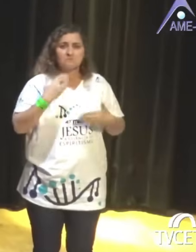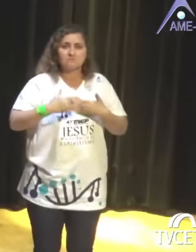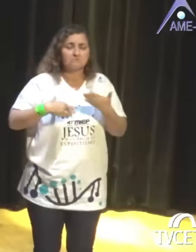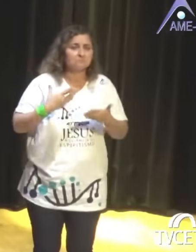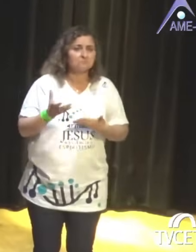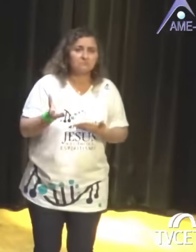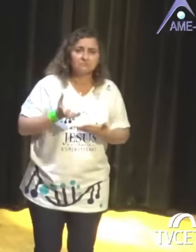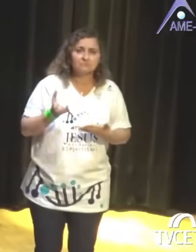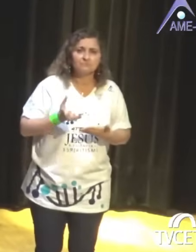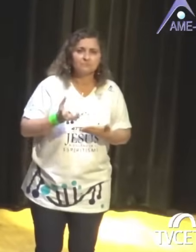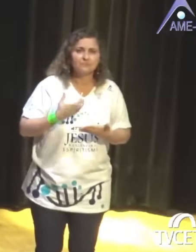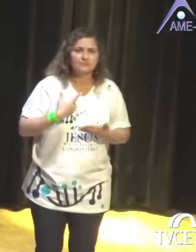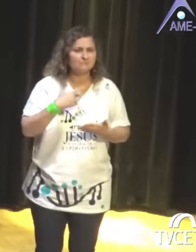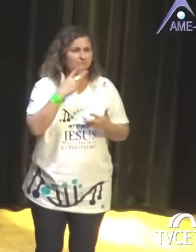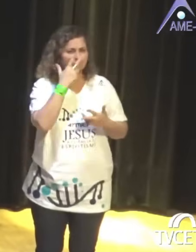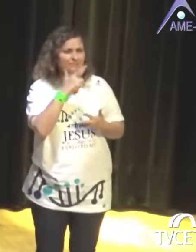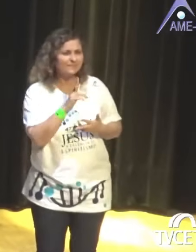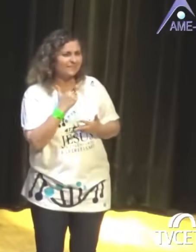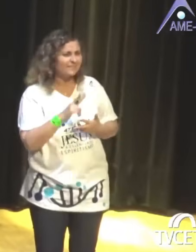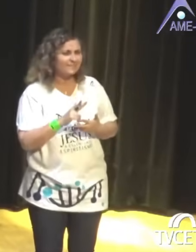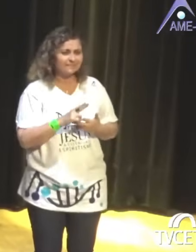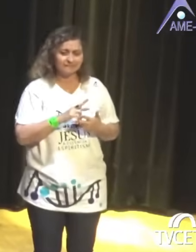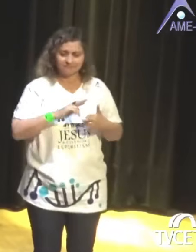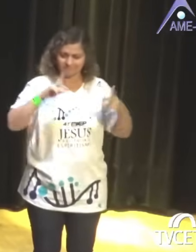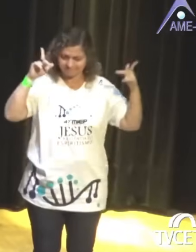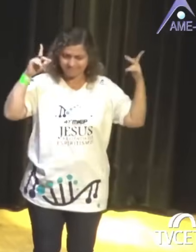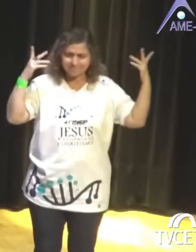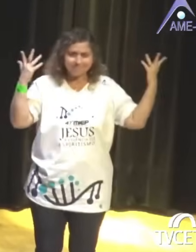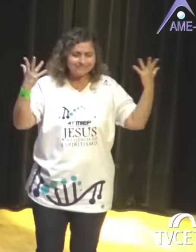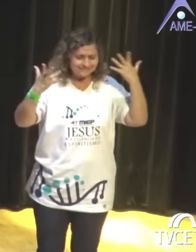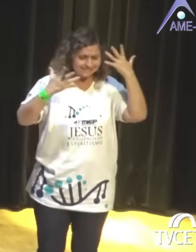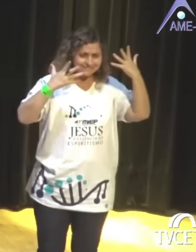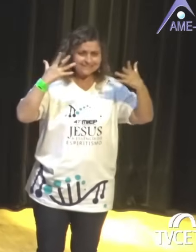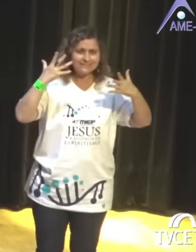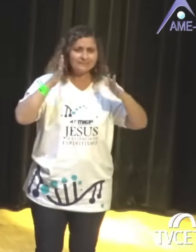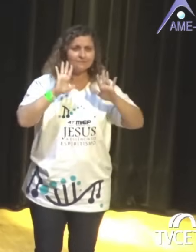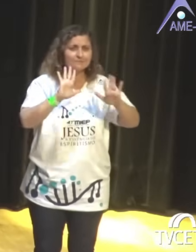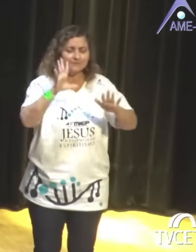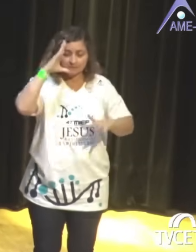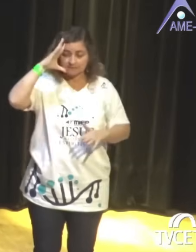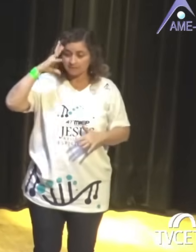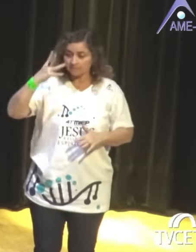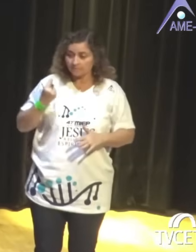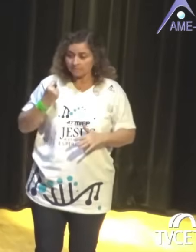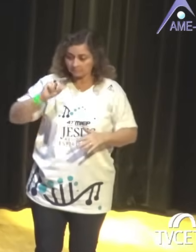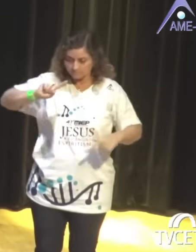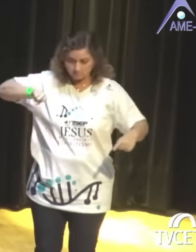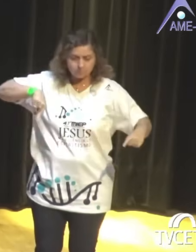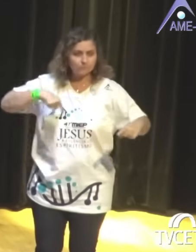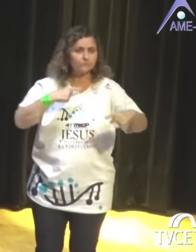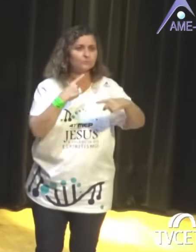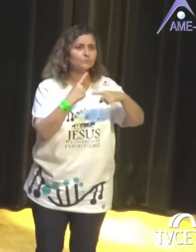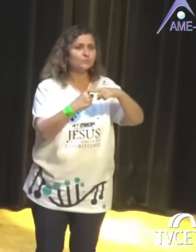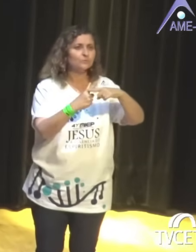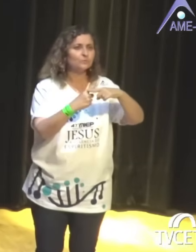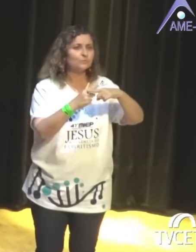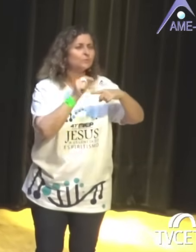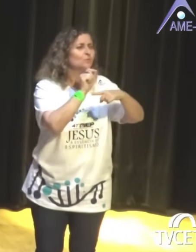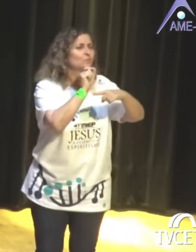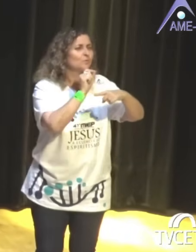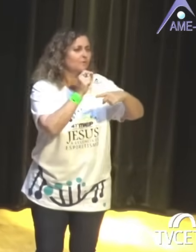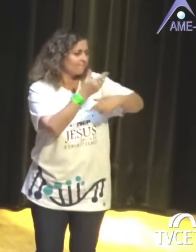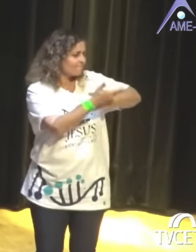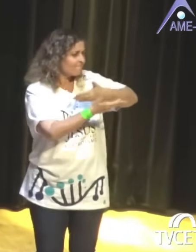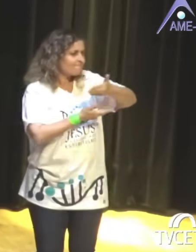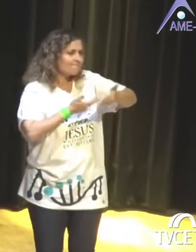mais estranho que isso pareça o espiritismo adicionou um elemento na relação com Jesus